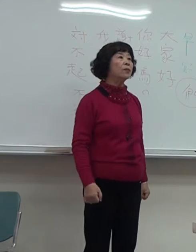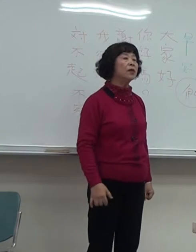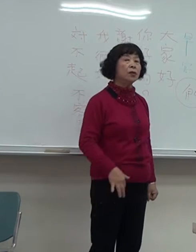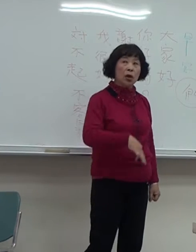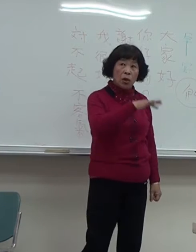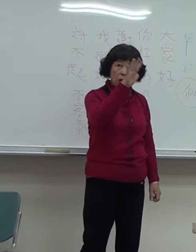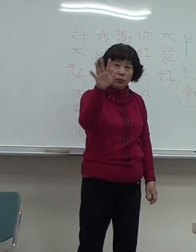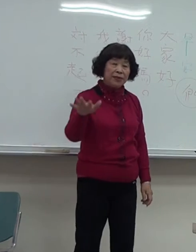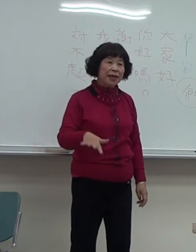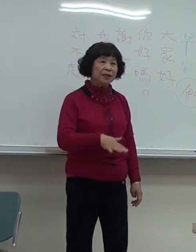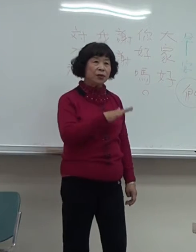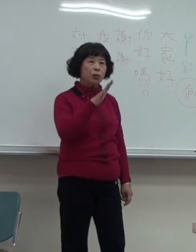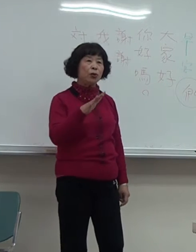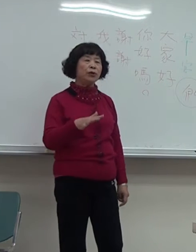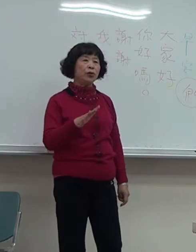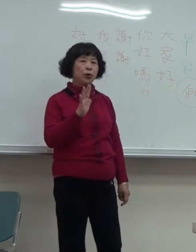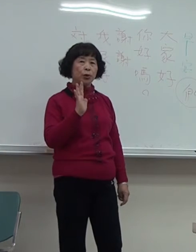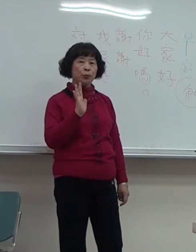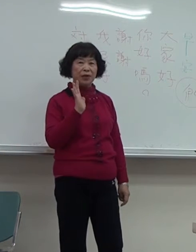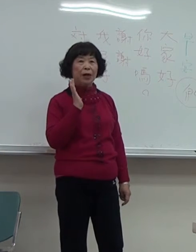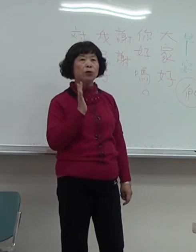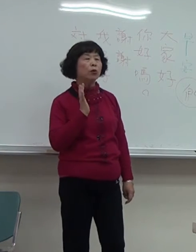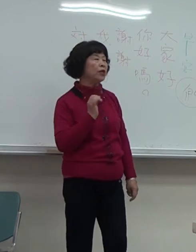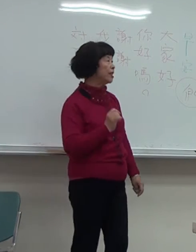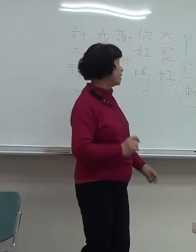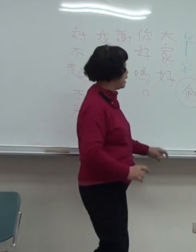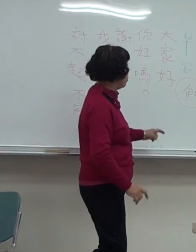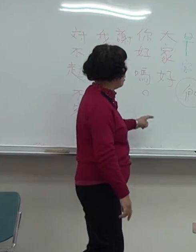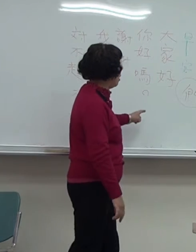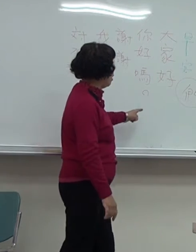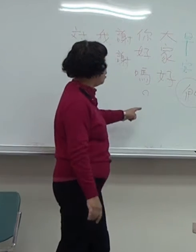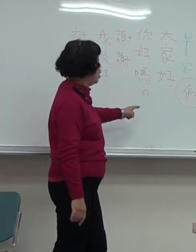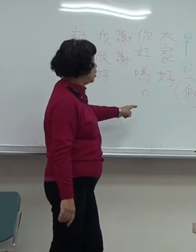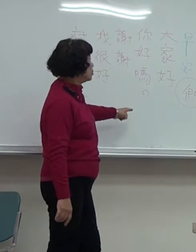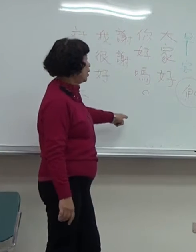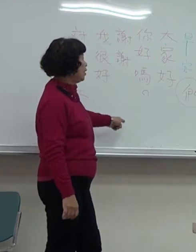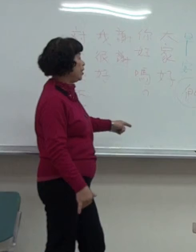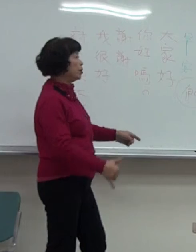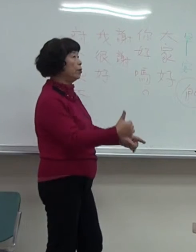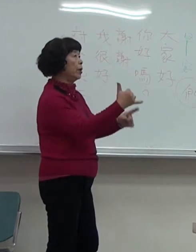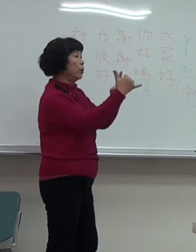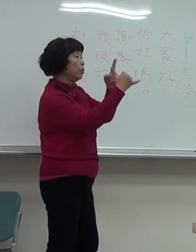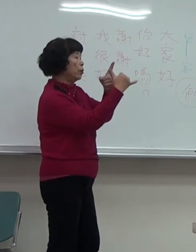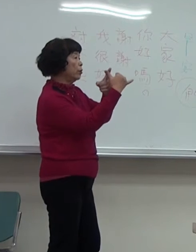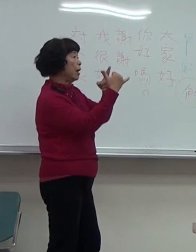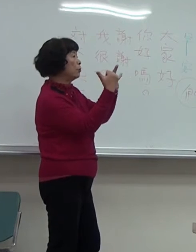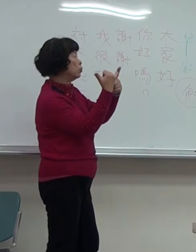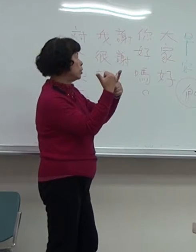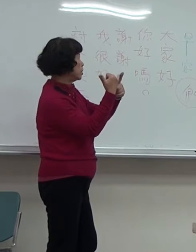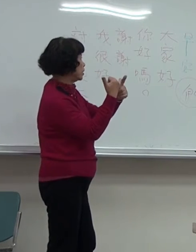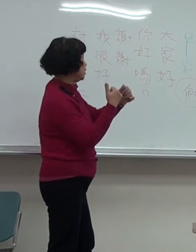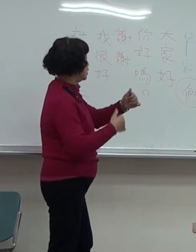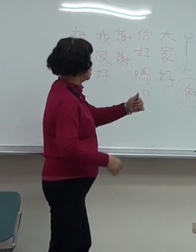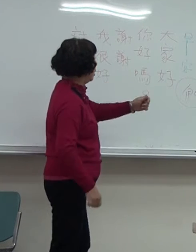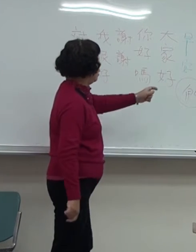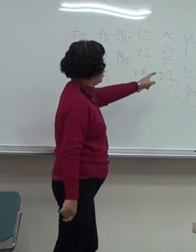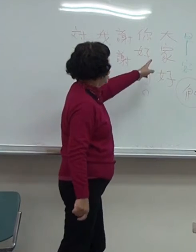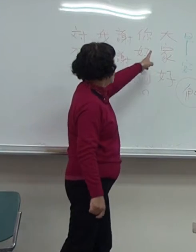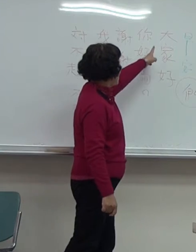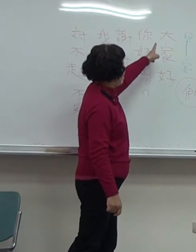就用这样子去，就比较容易知道了哈。所以你就会都有用到母子、子子的啊。来，我